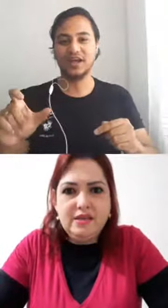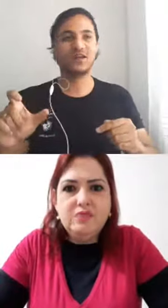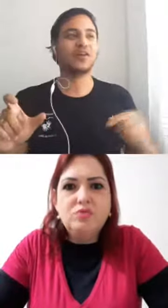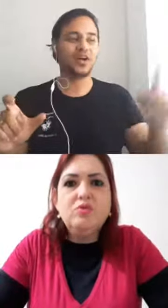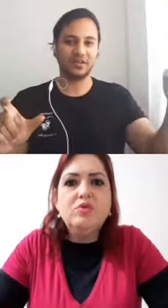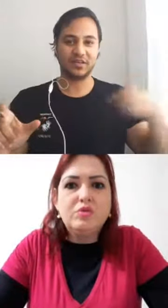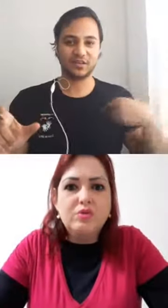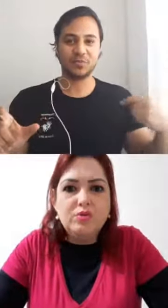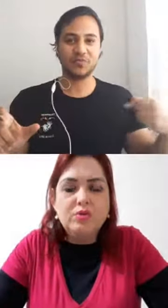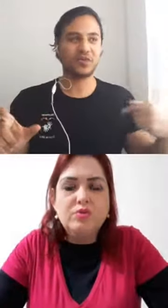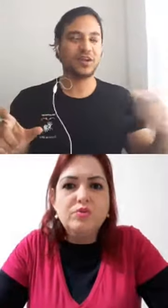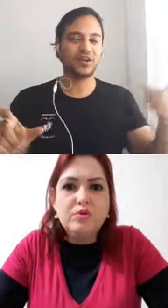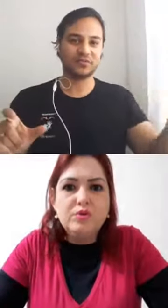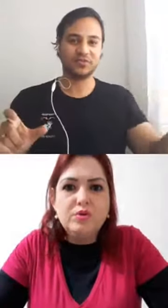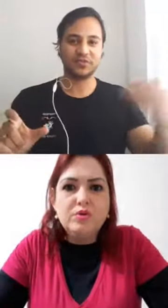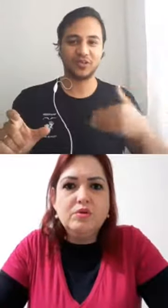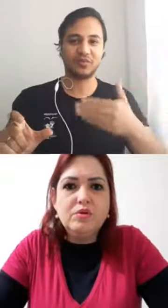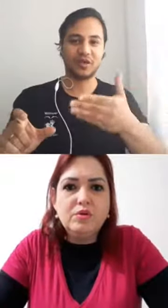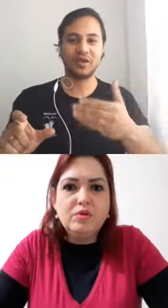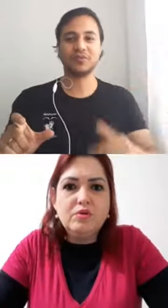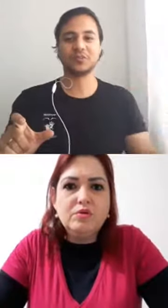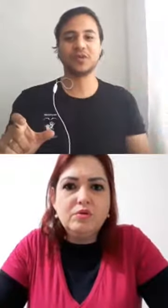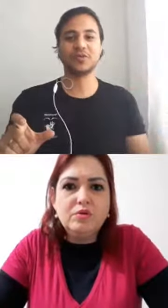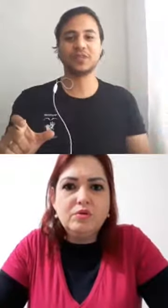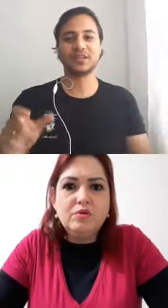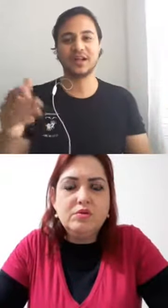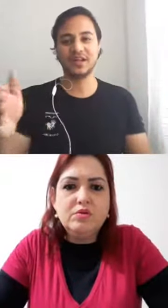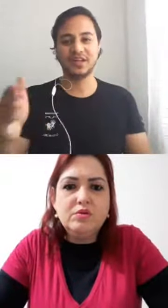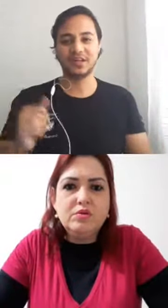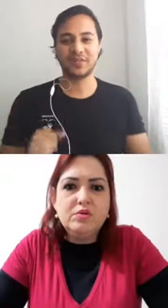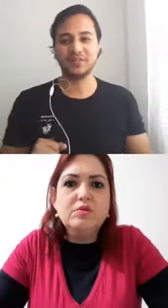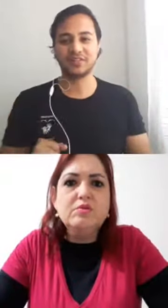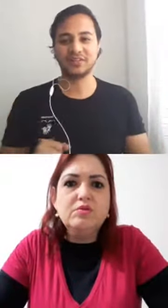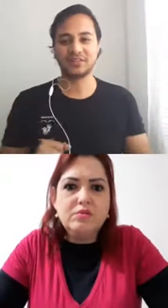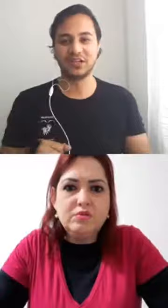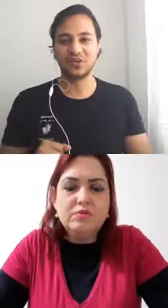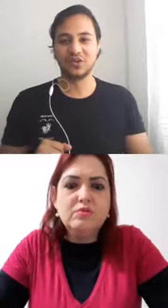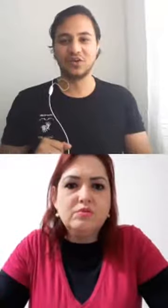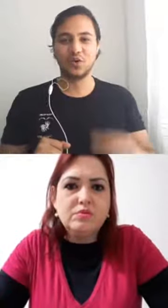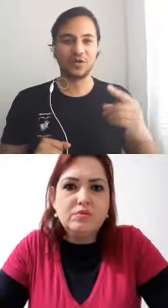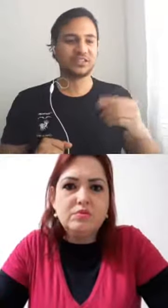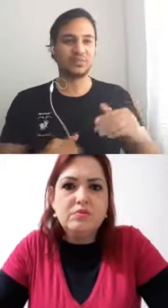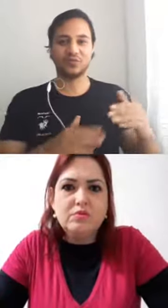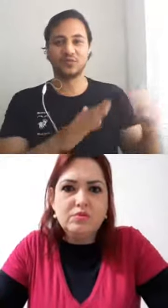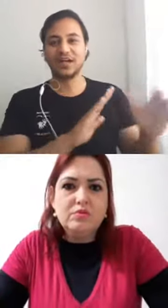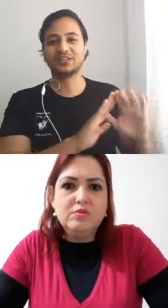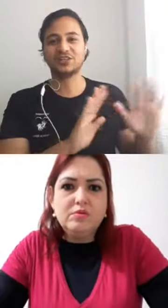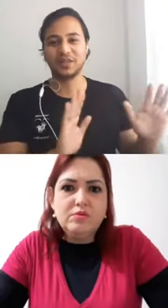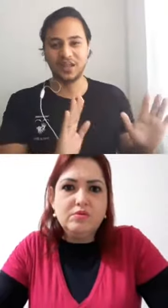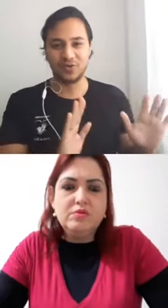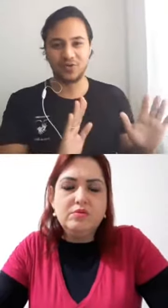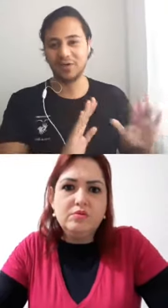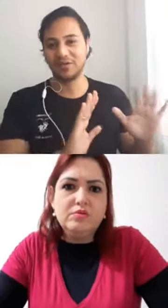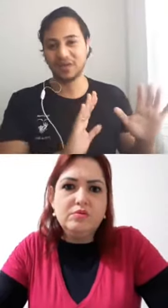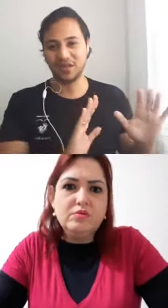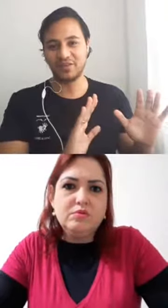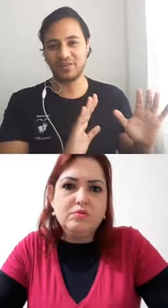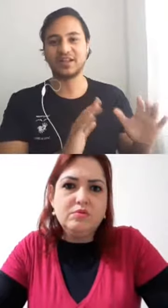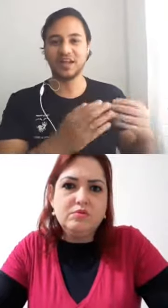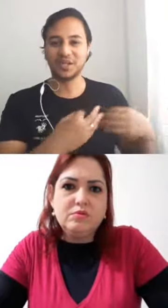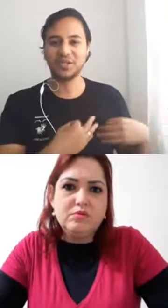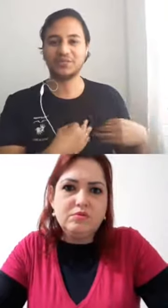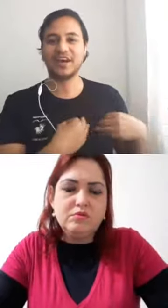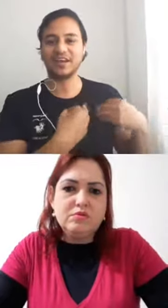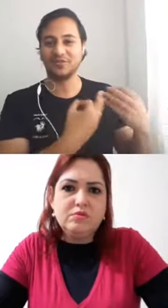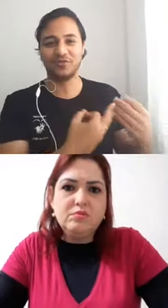tá lá, olha, eu sou profissional, estou aqui vocês podem me contratar e para fazer esse auxílio. Ou, por exemplo, num caso do hospital, uma emergência. É